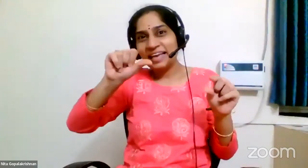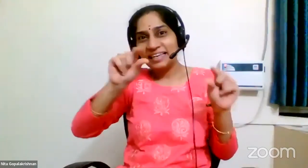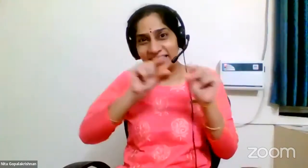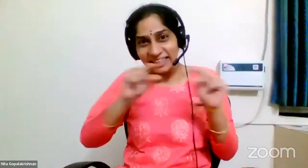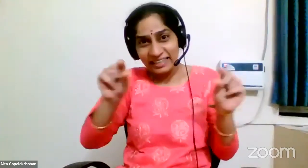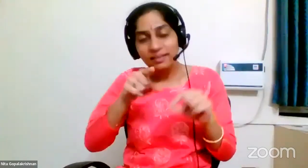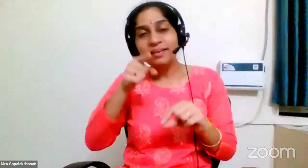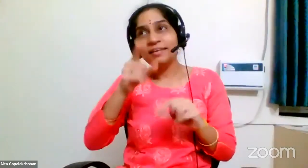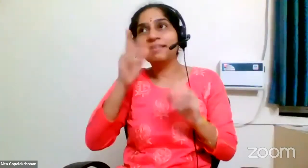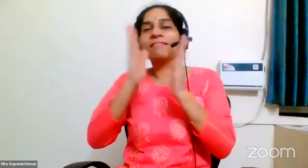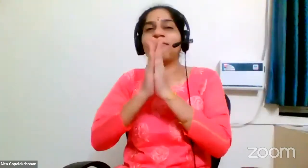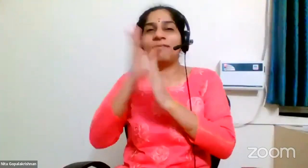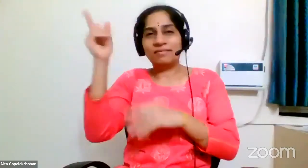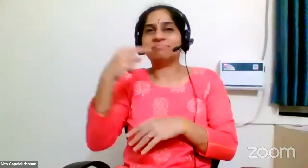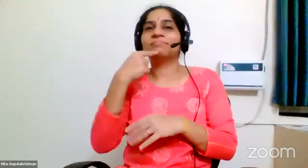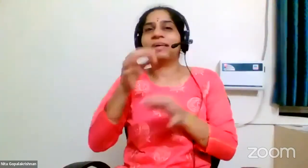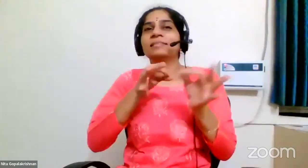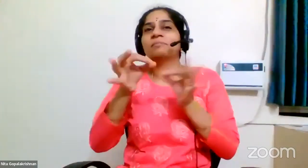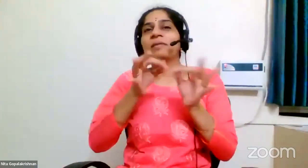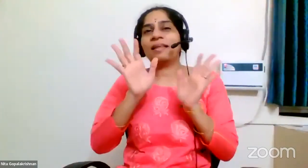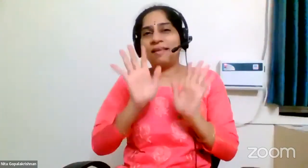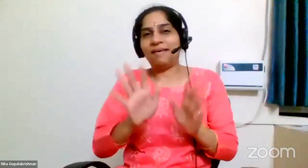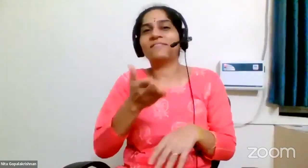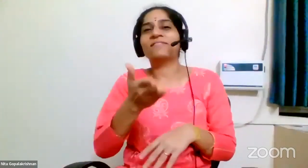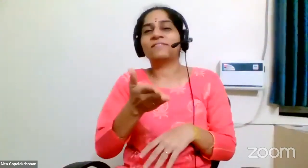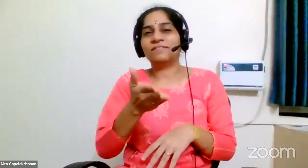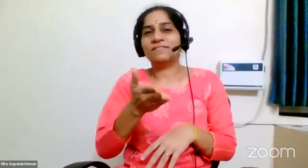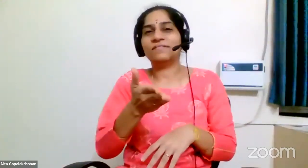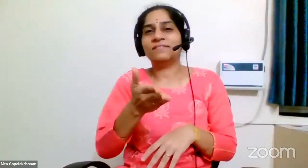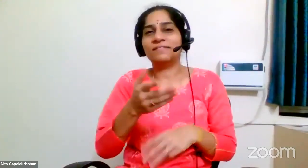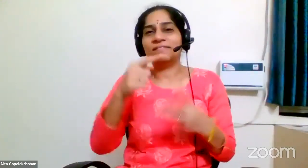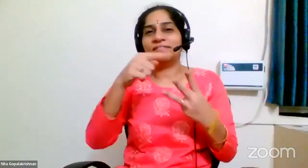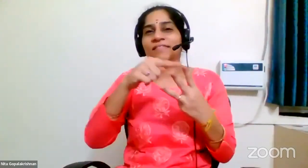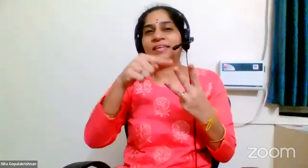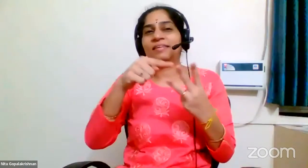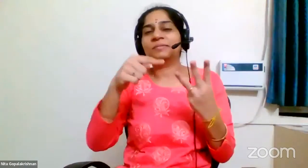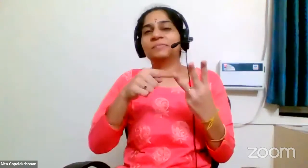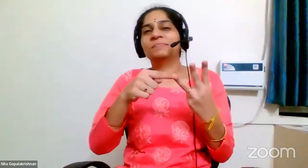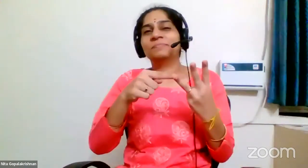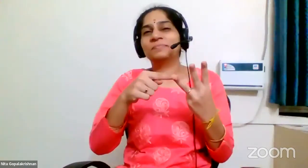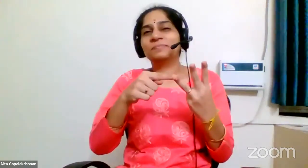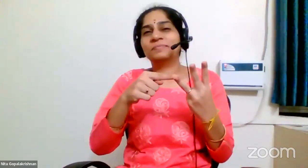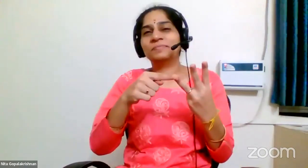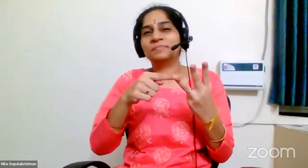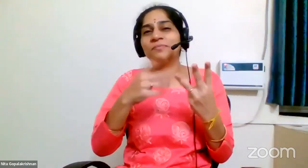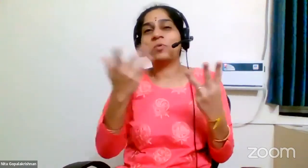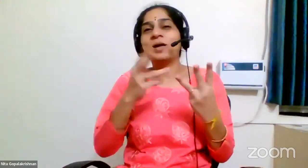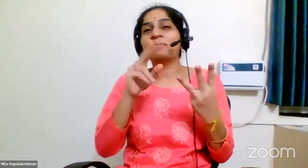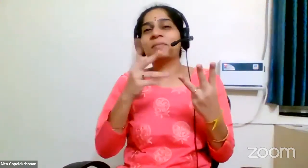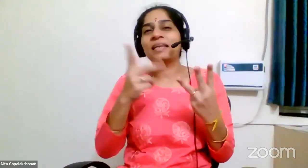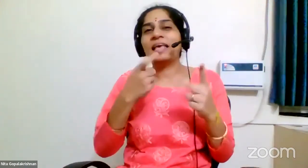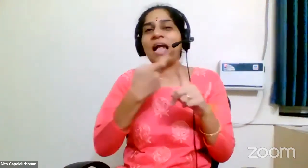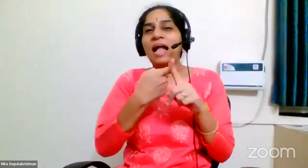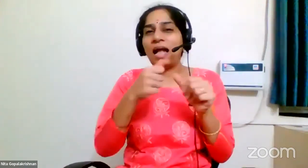से जो भक्त कंफर्टेबल हो तो इन्हें पढ़ के आए।